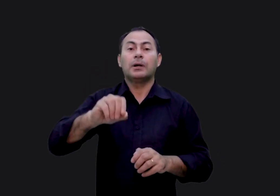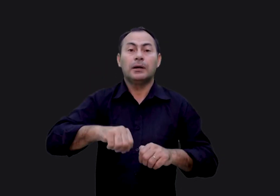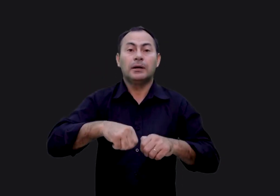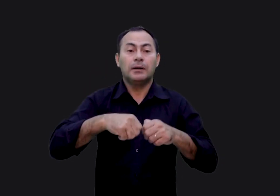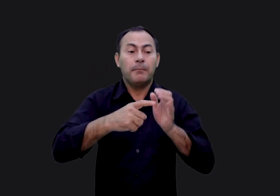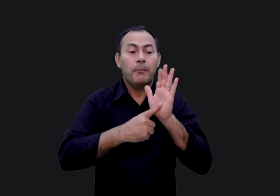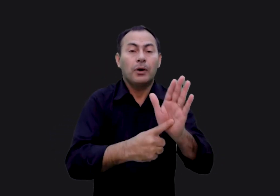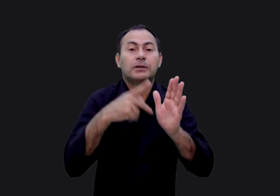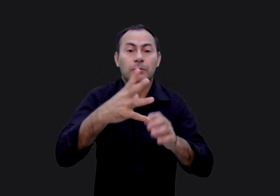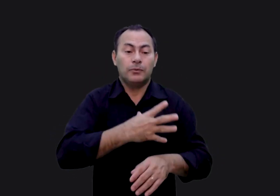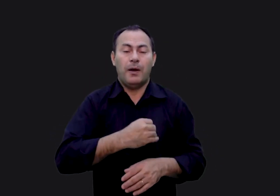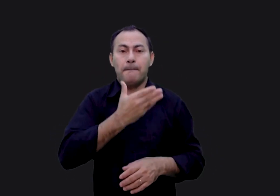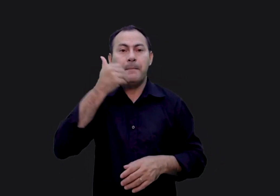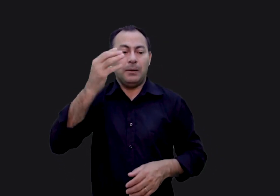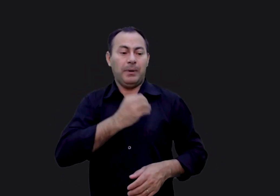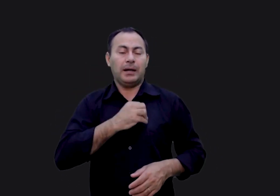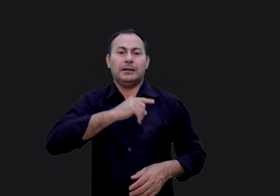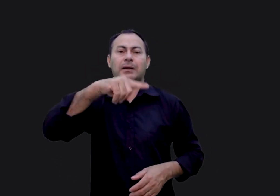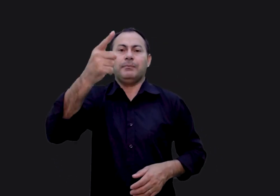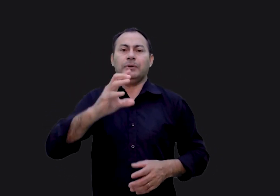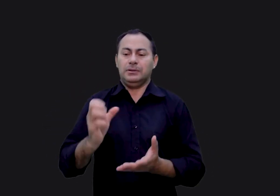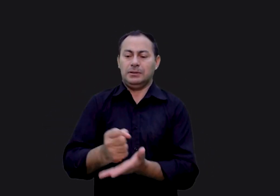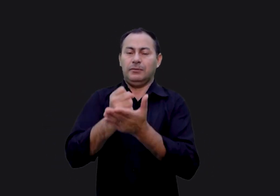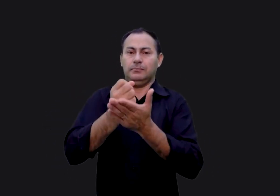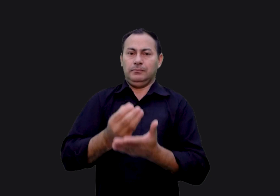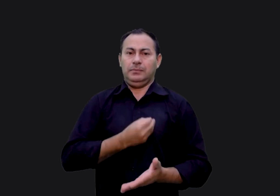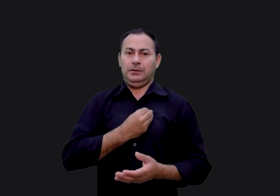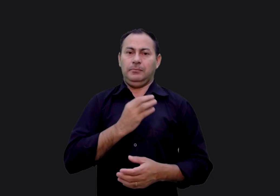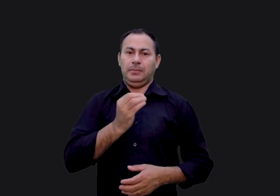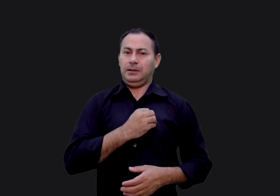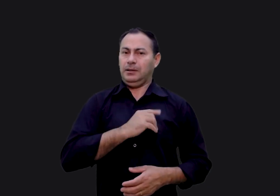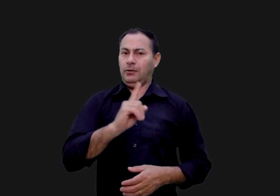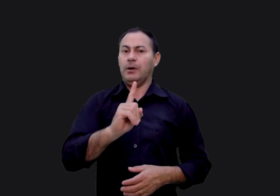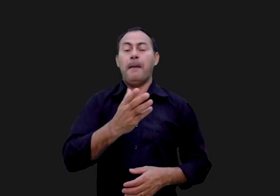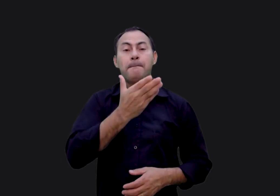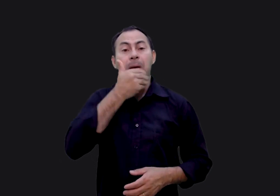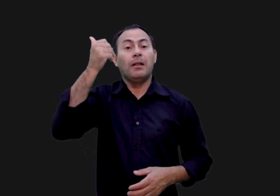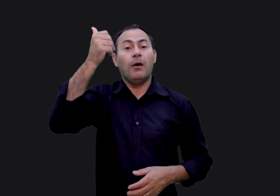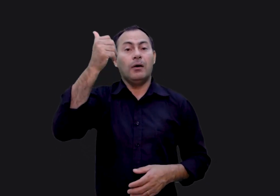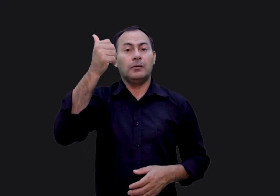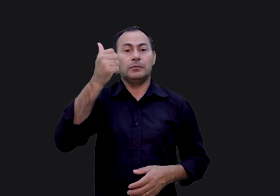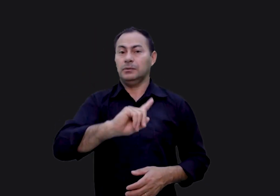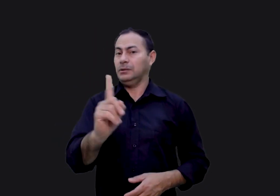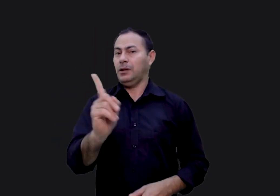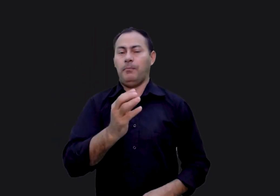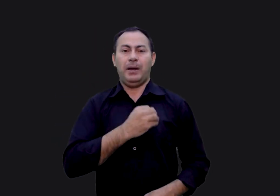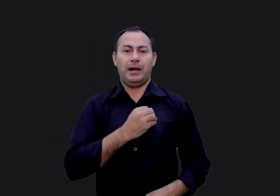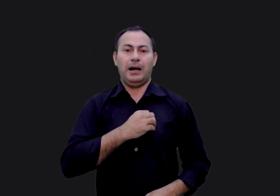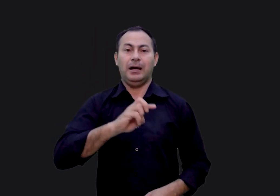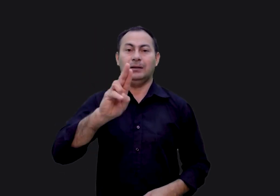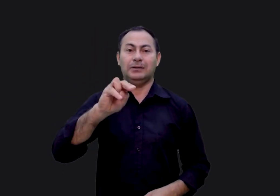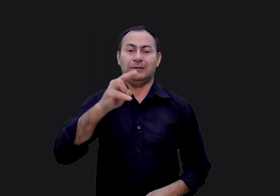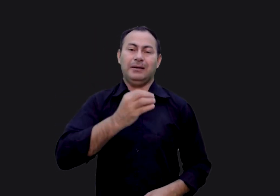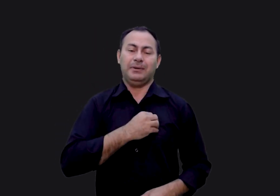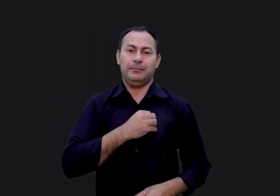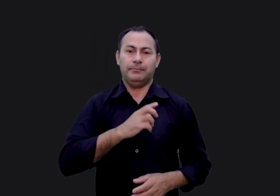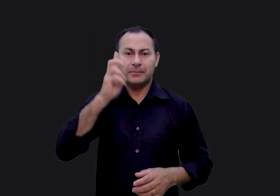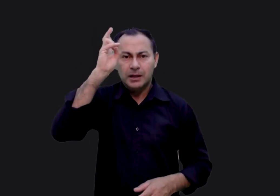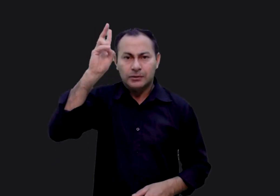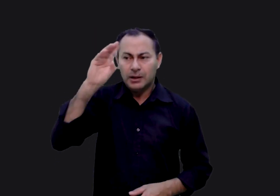filhos a impressão de que é melhor pecar e depois ser salvo da vida do pecado. É melhor não pecar. A história